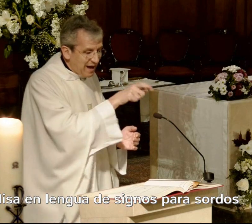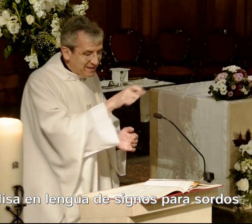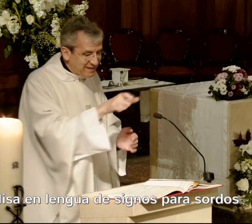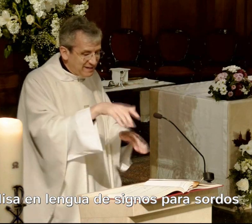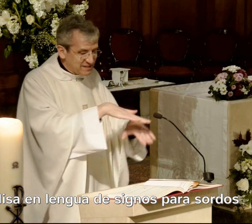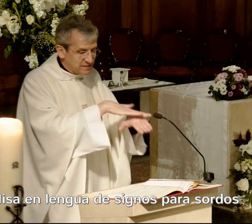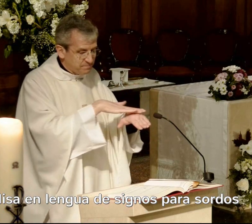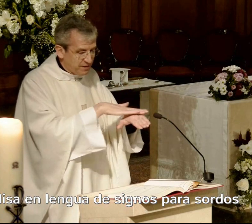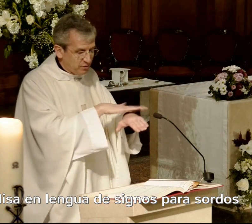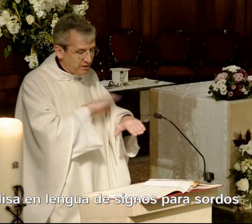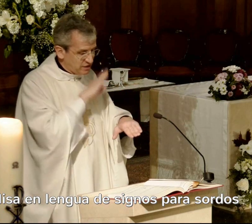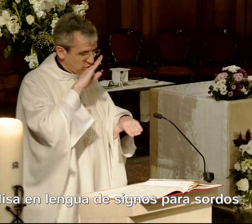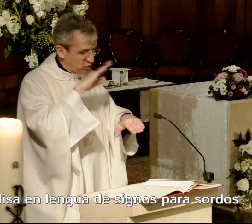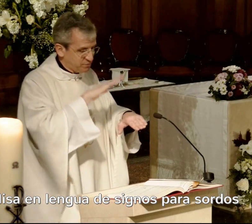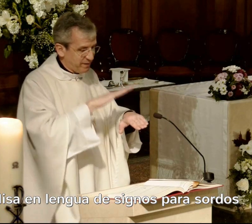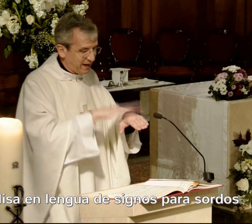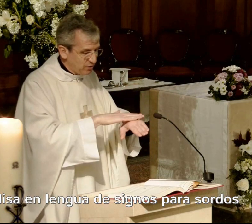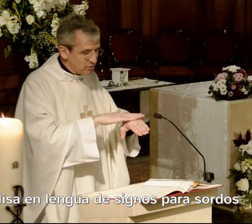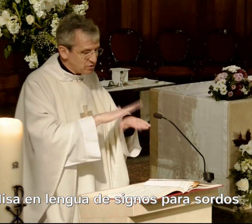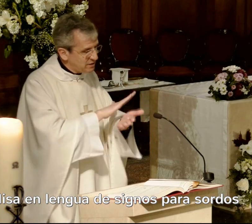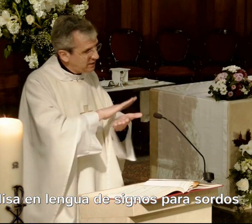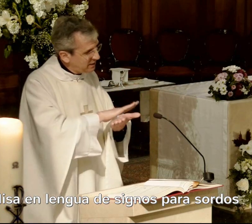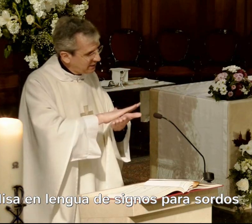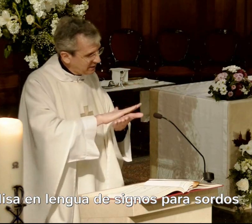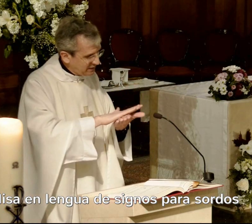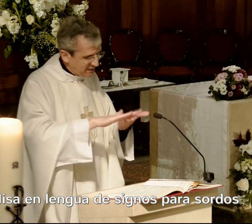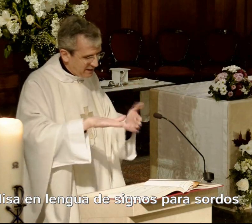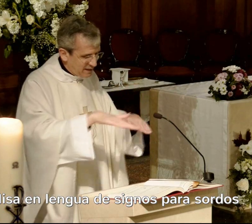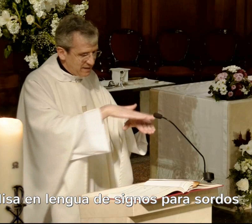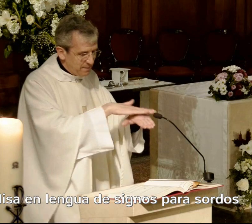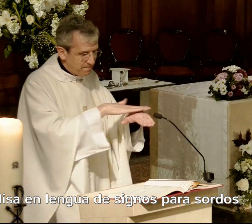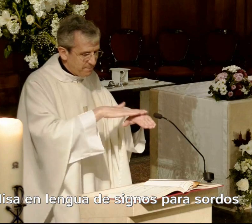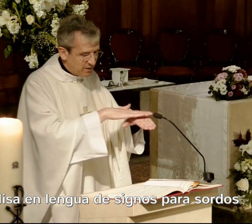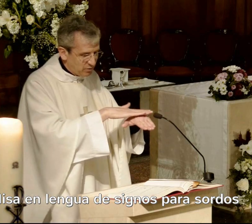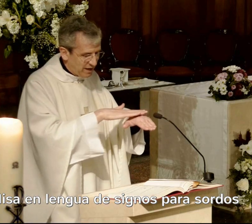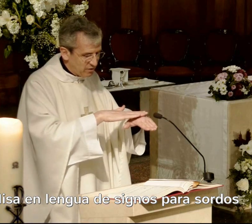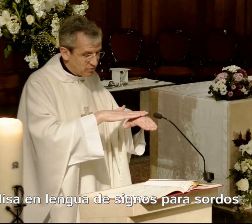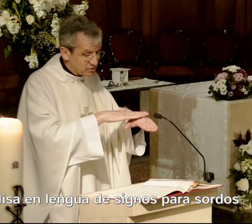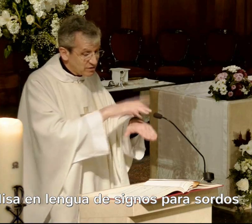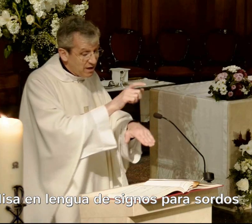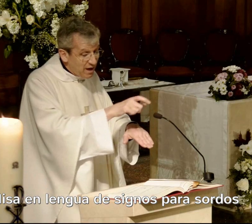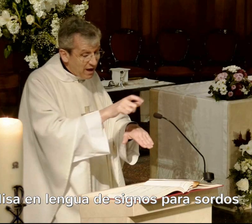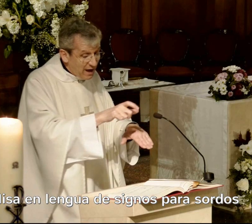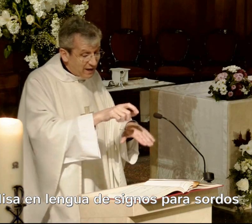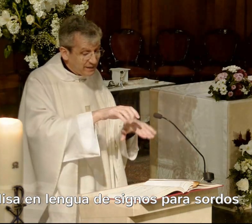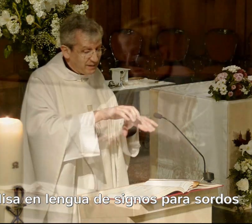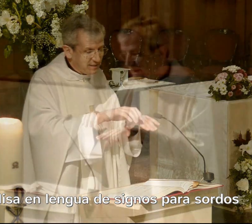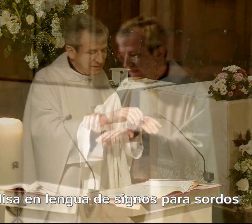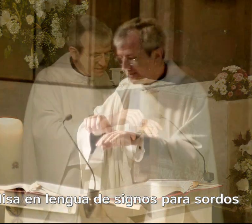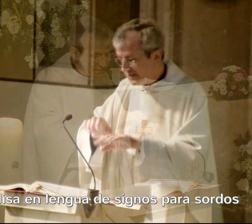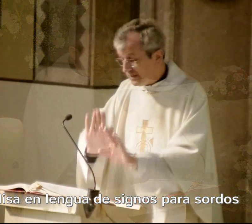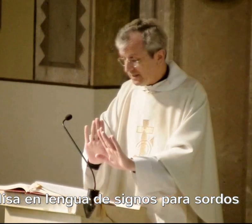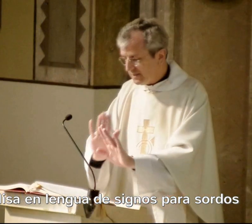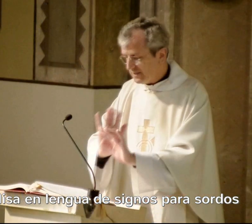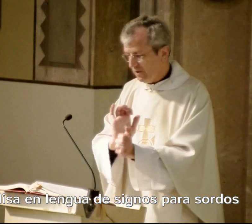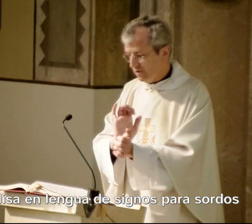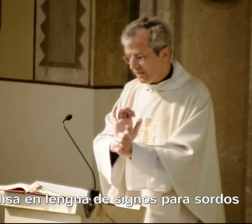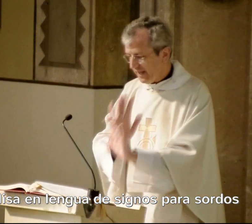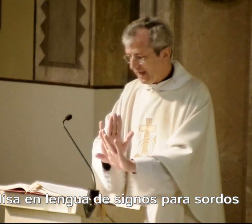A quienes perdonéis los pecados, quedarán perdonados. A quienes se los